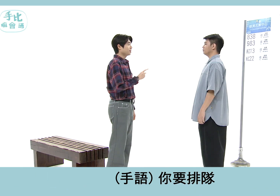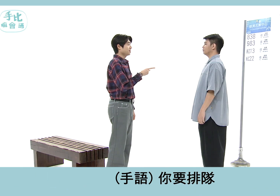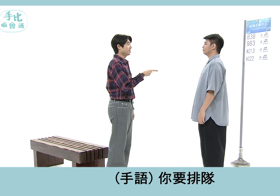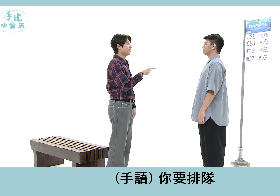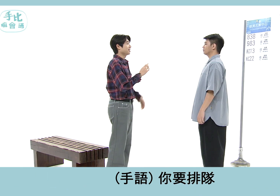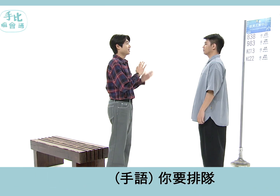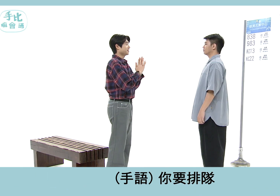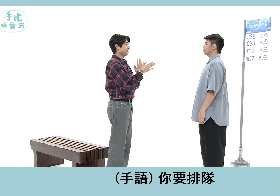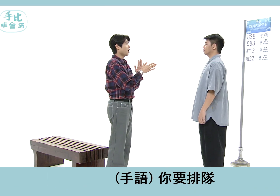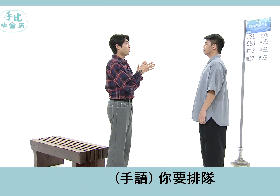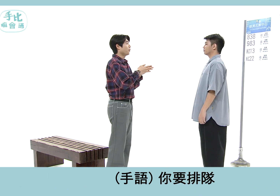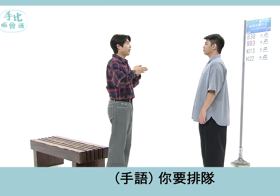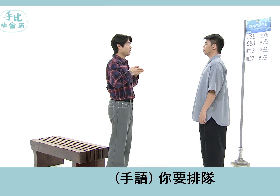你要排队，